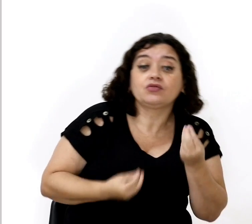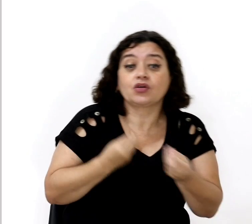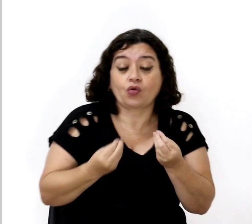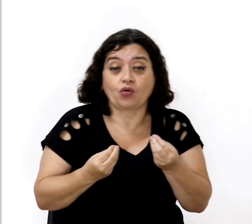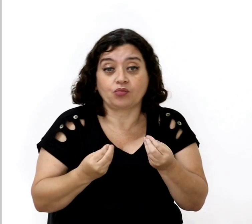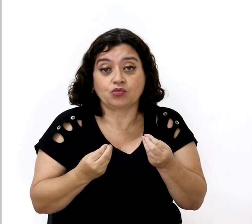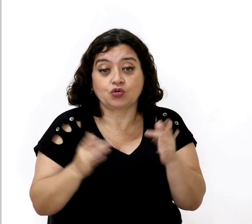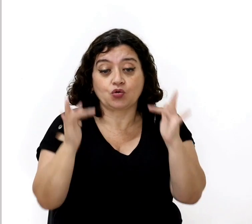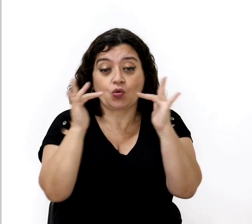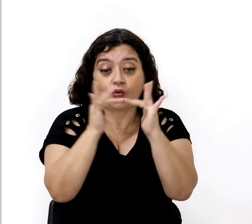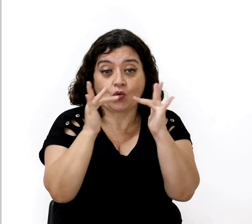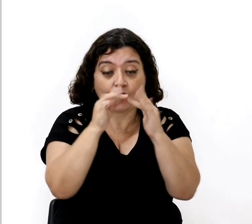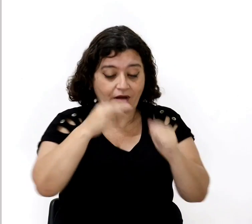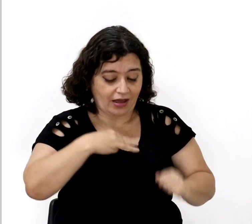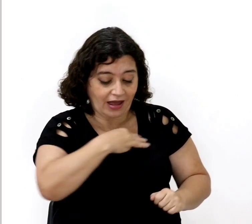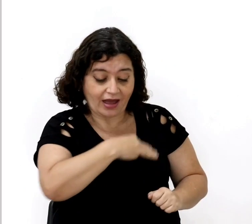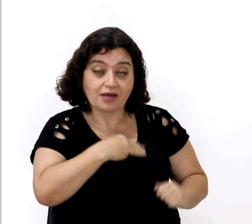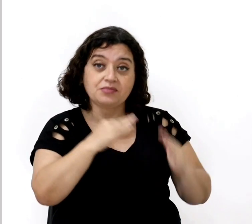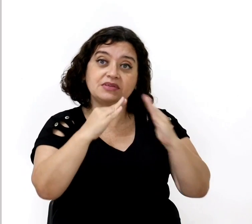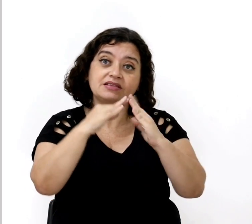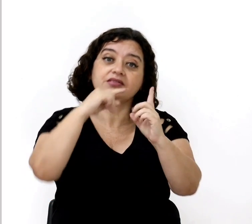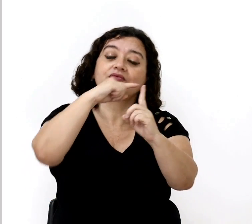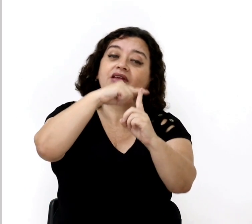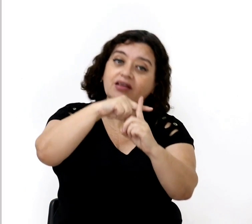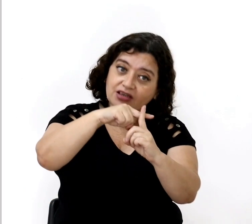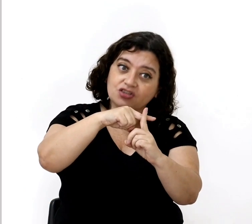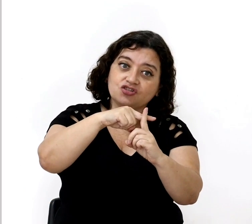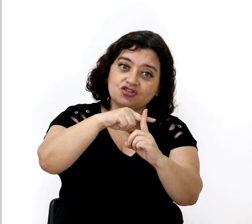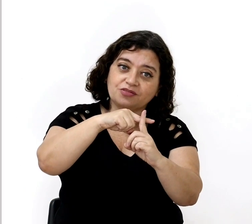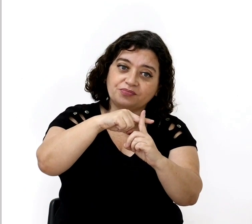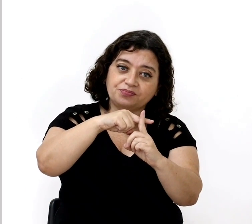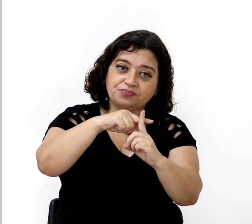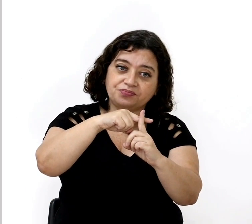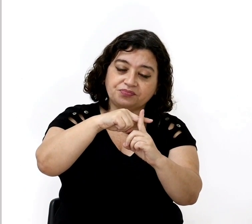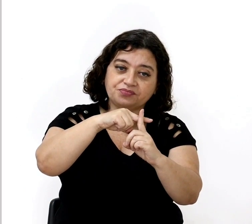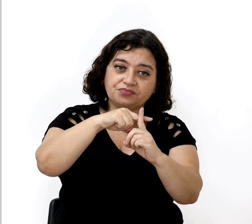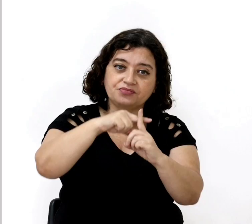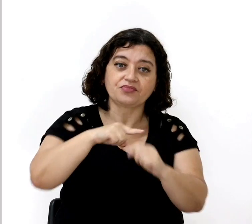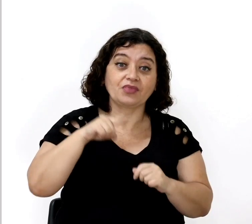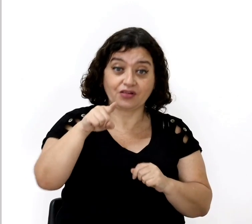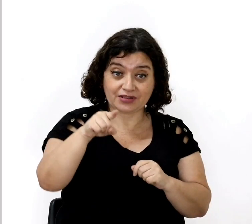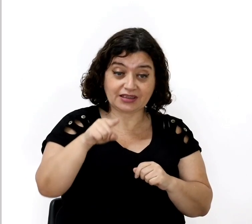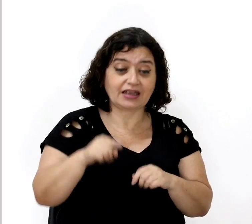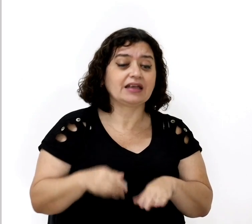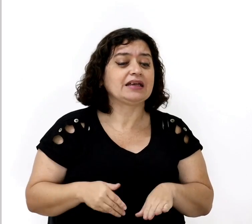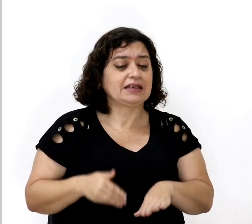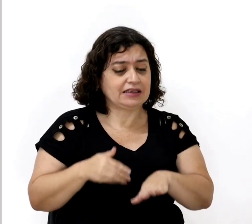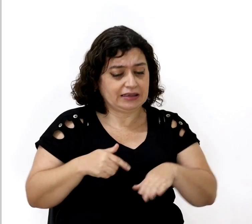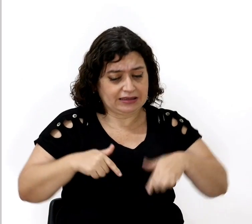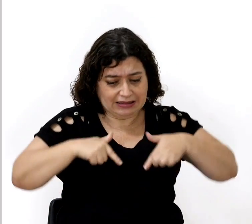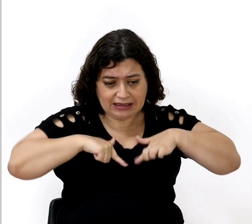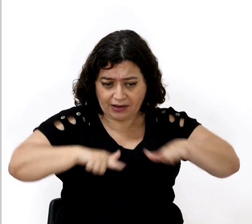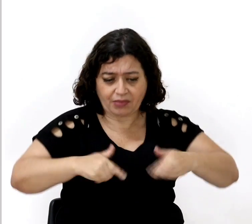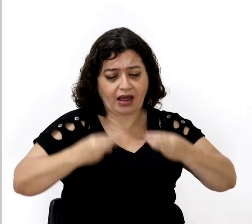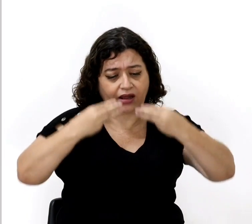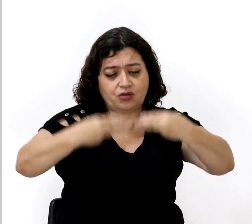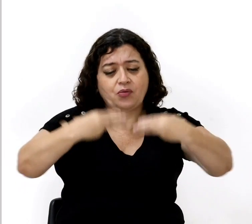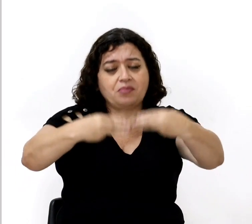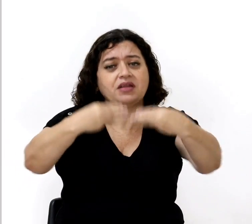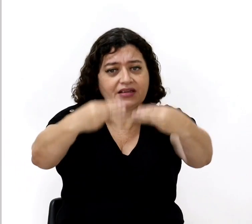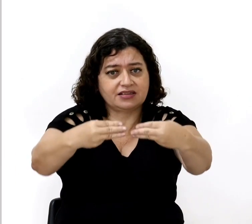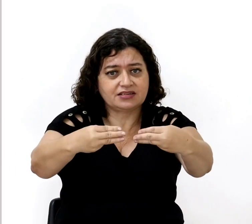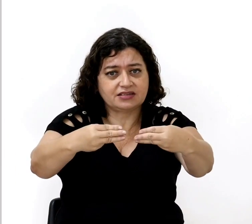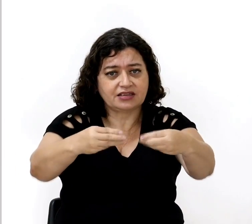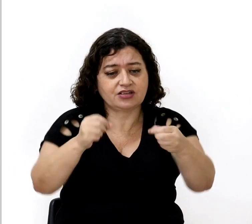relacionado à missão da igreja. Use os seus dons, suas habilidades. E o ministério que você exerce na igreja, ou os ministérios que